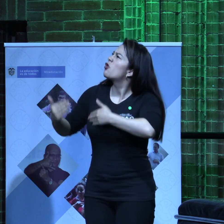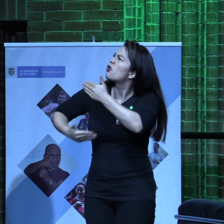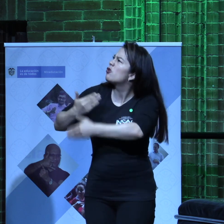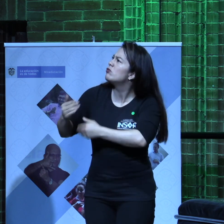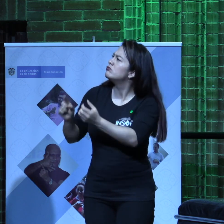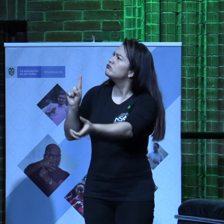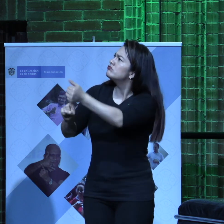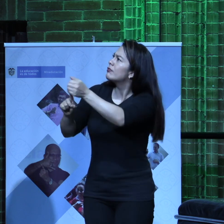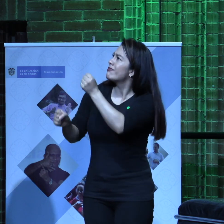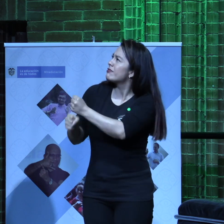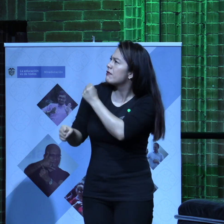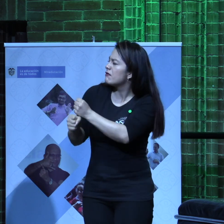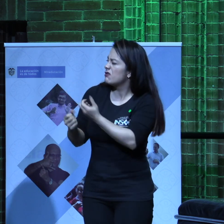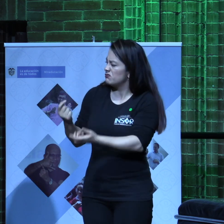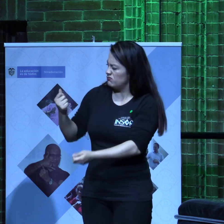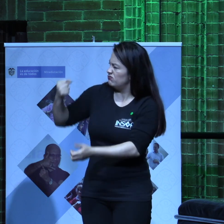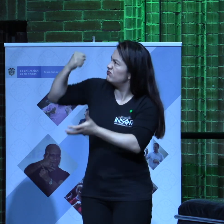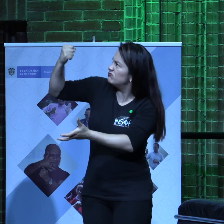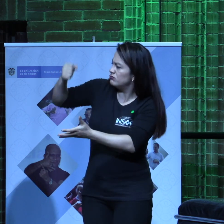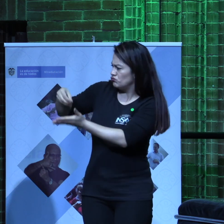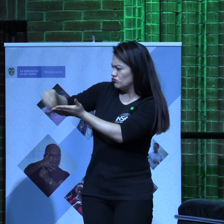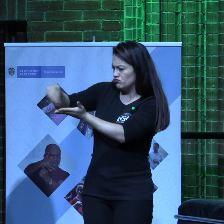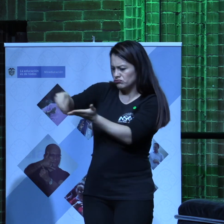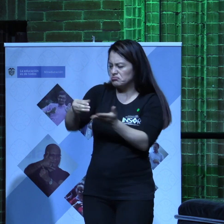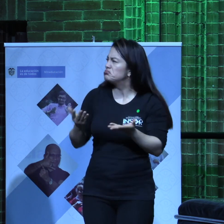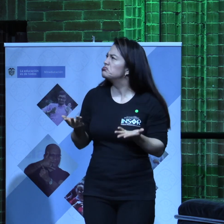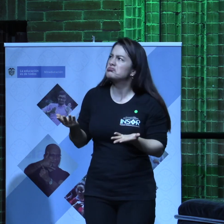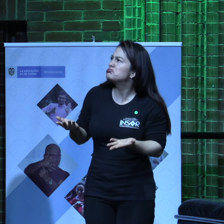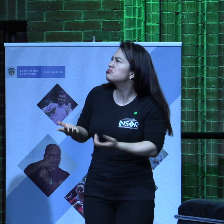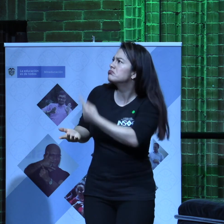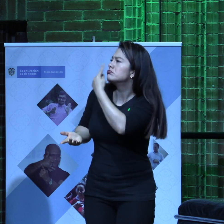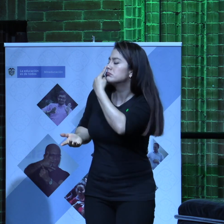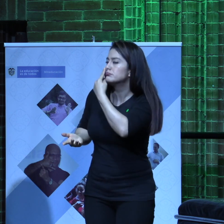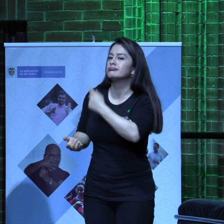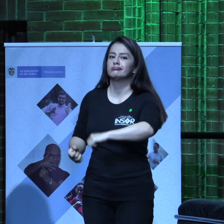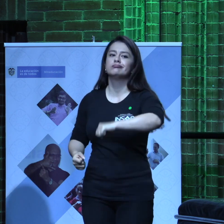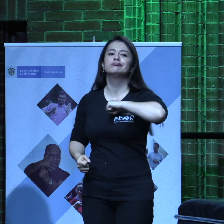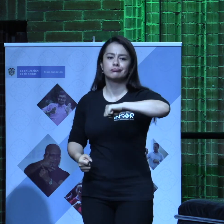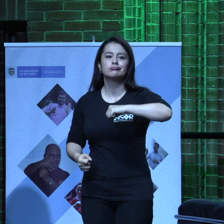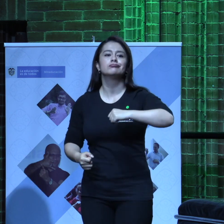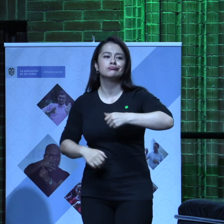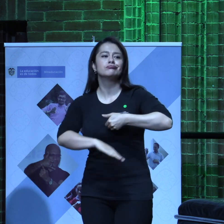y ejecutando sus recursos las entidades a las cuales pertenecen.